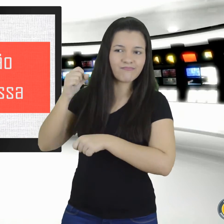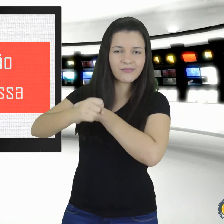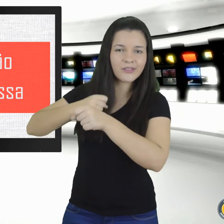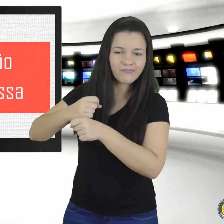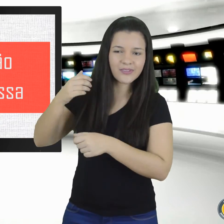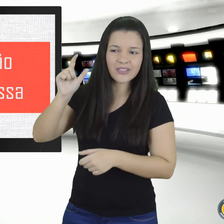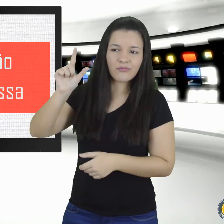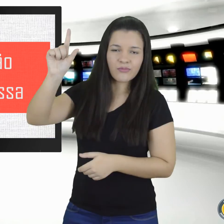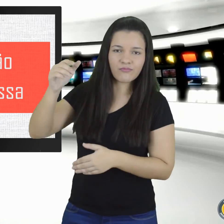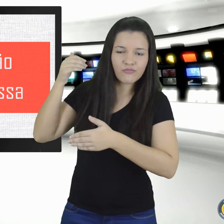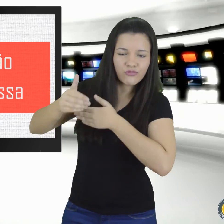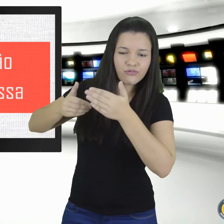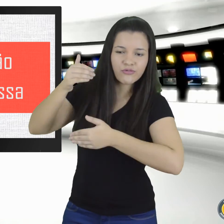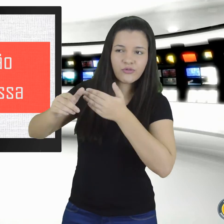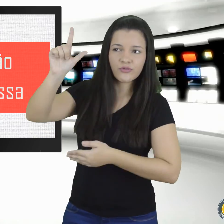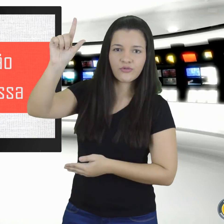ainda, comparando com anos anteriores.